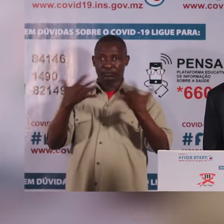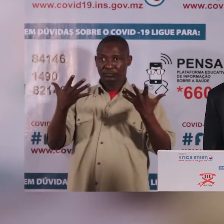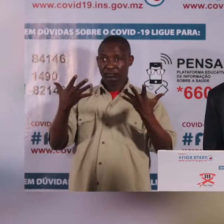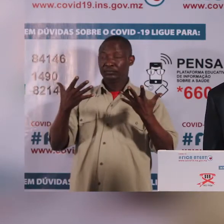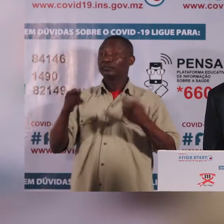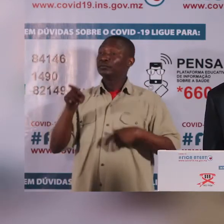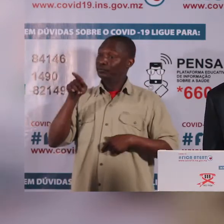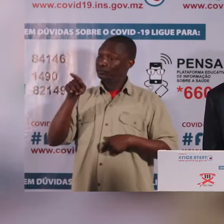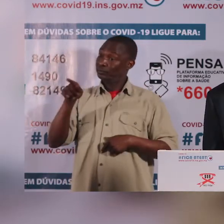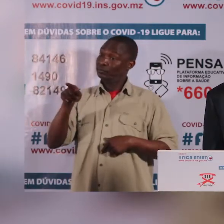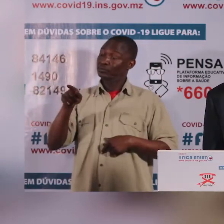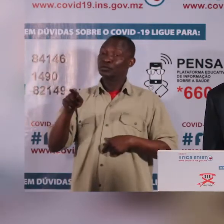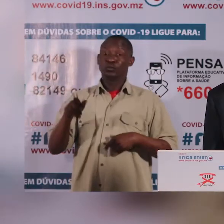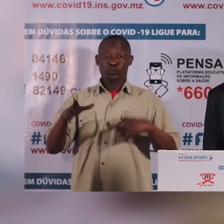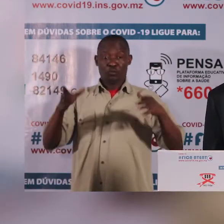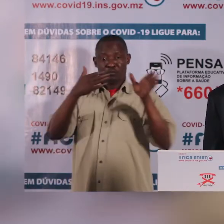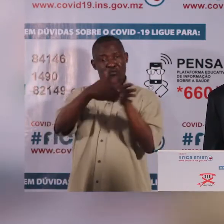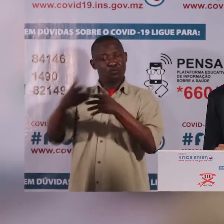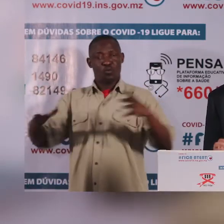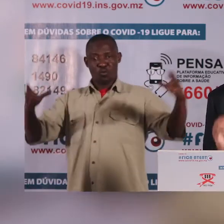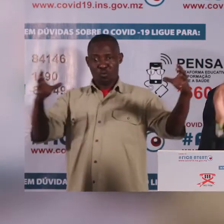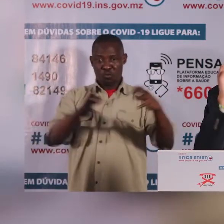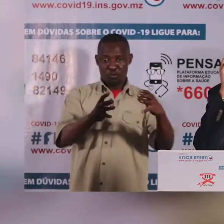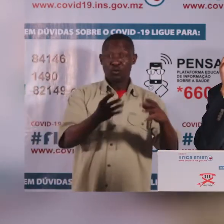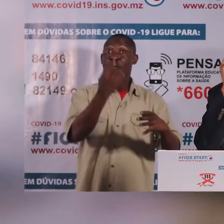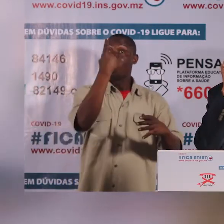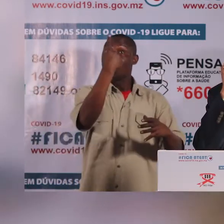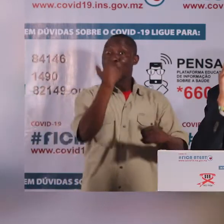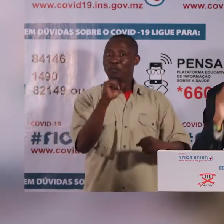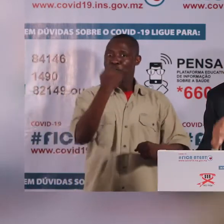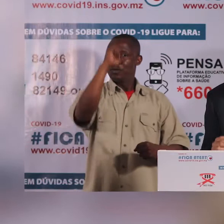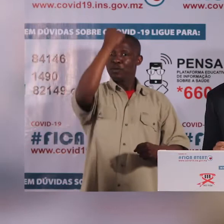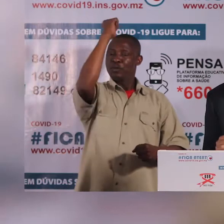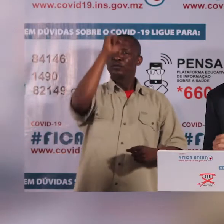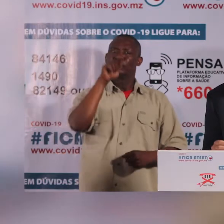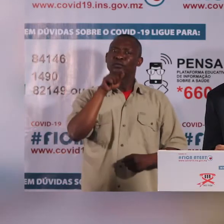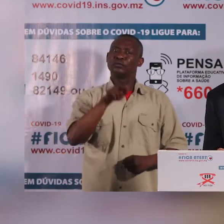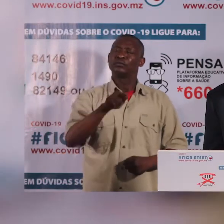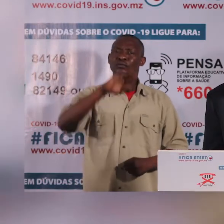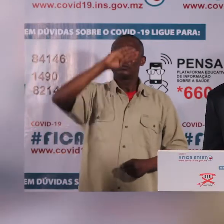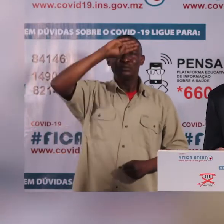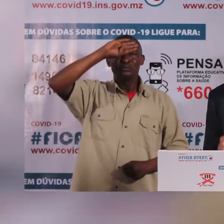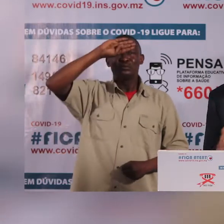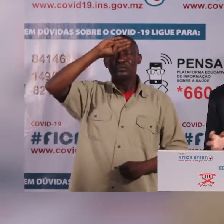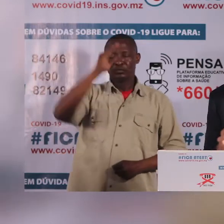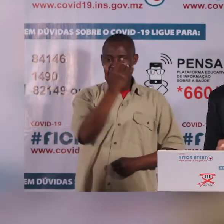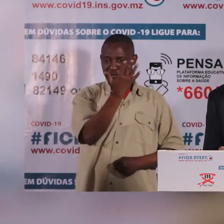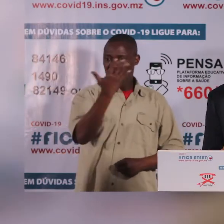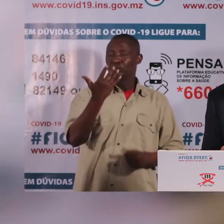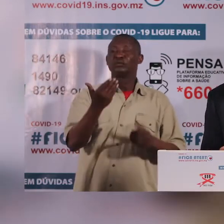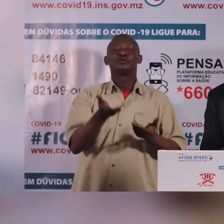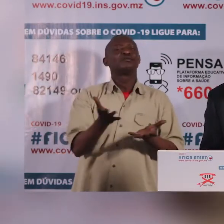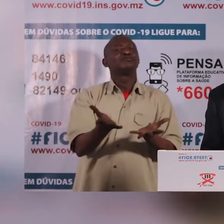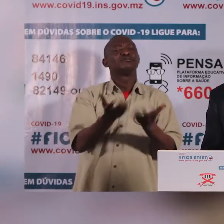região por milhão de habitantes. Nós fazemos este cálculo por milhão de habitantes, pois nos permite comparar países com um número de